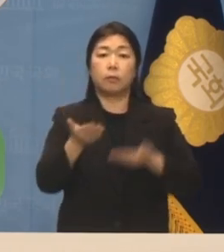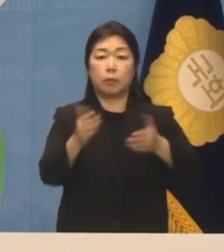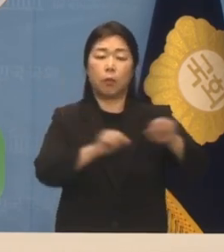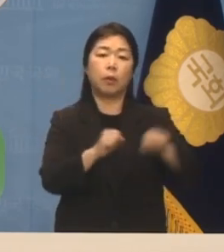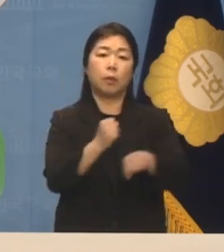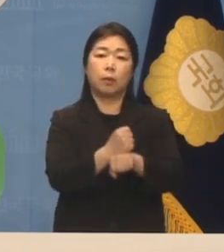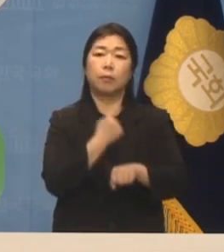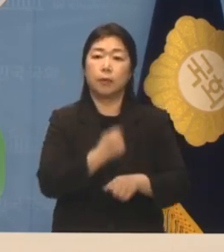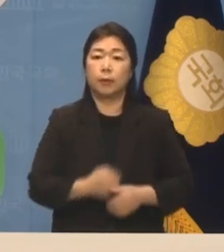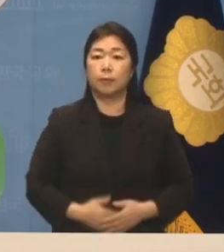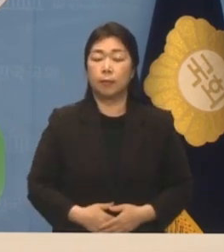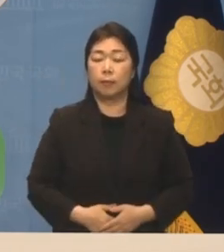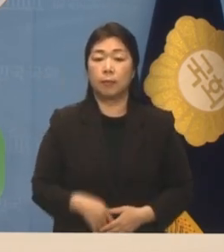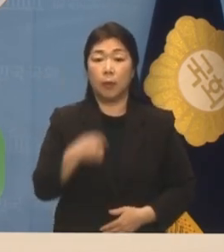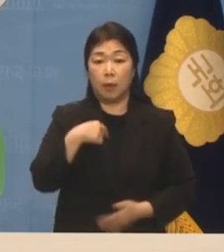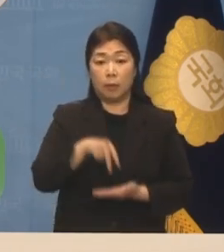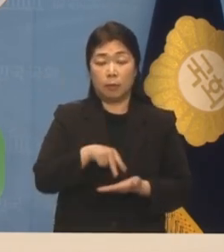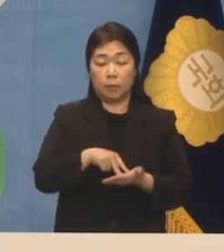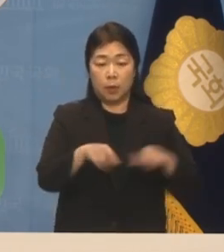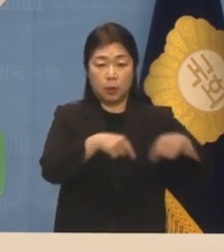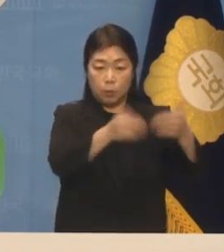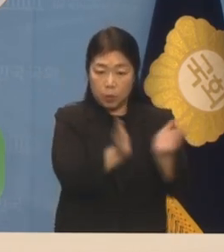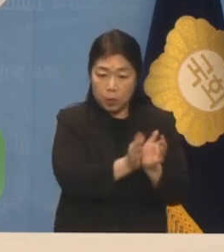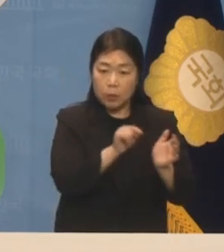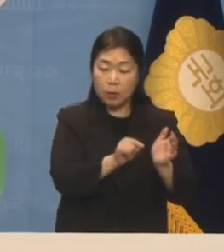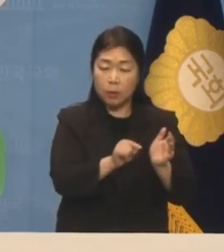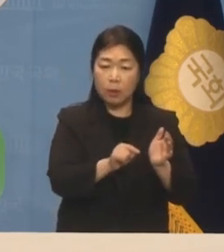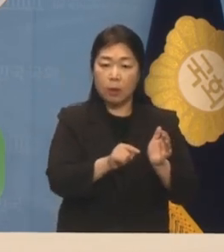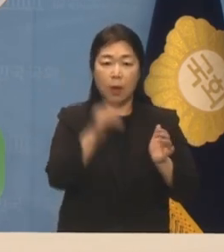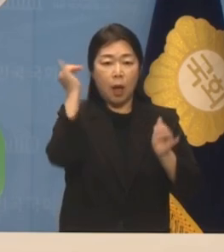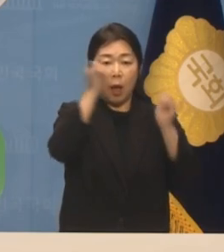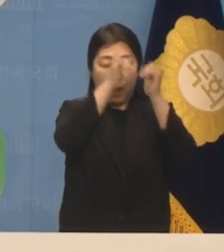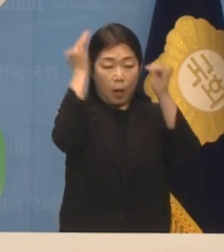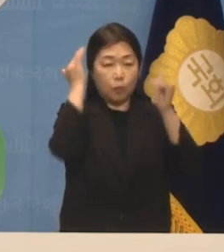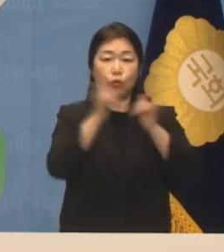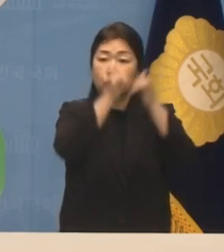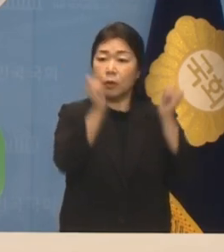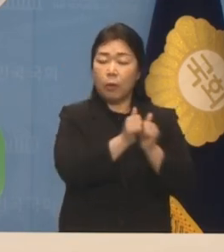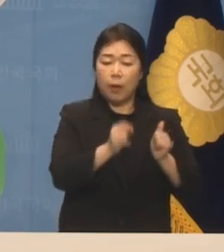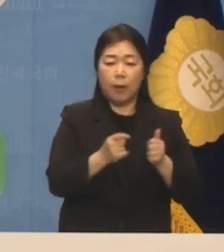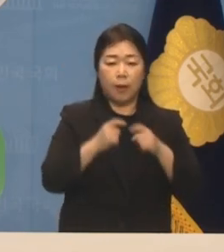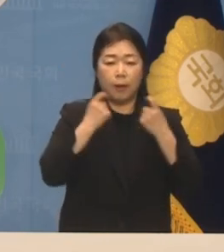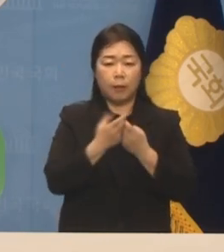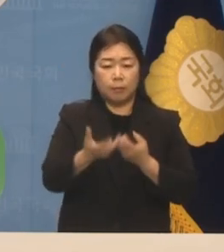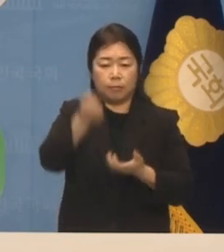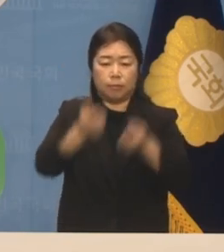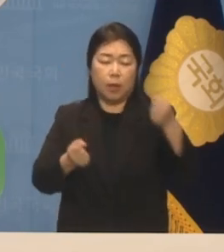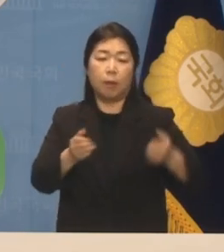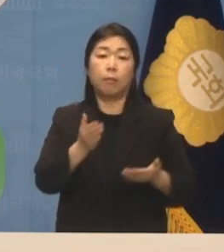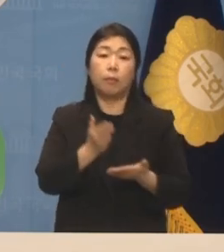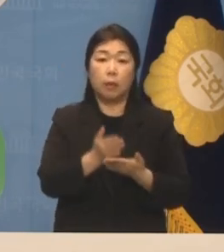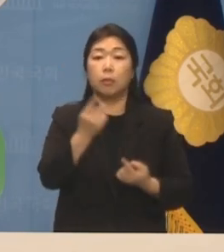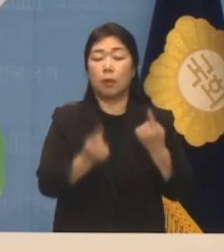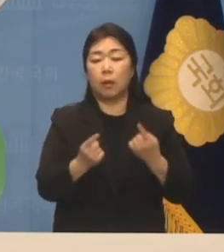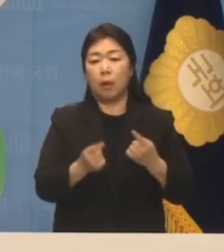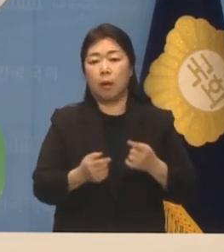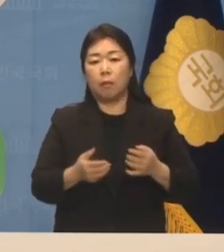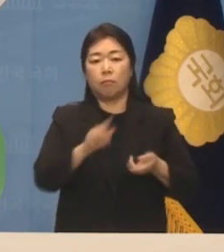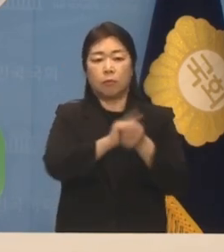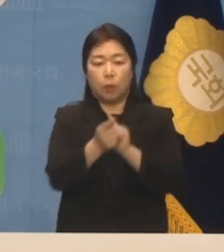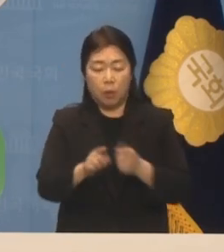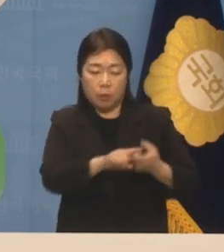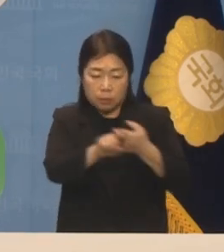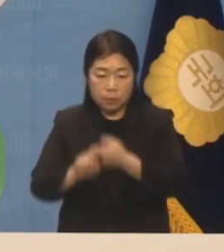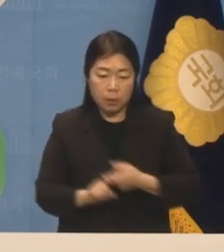저에게 진보정당이란 한국 사회가 각자 도생이 아닌 연대의 원리로 구축되는 공동체를 만드는데